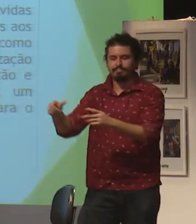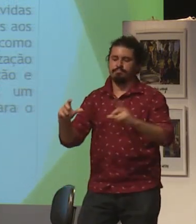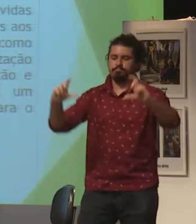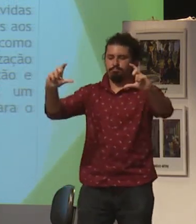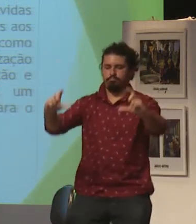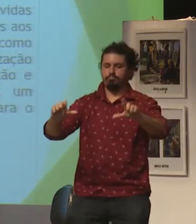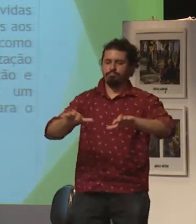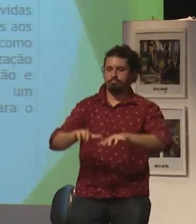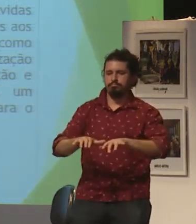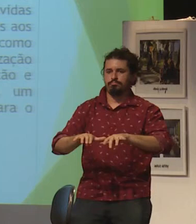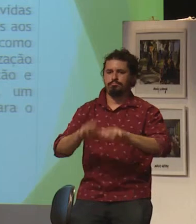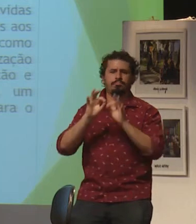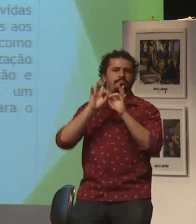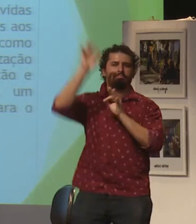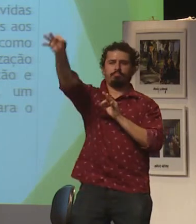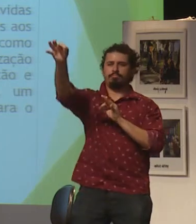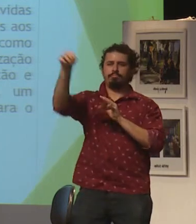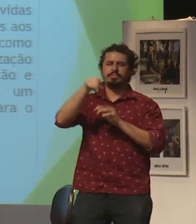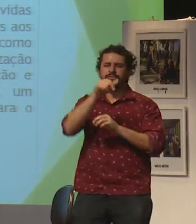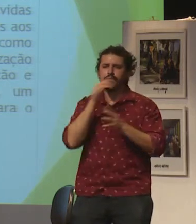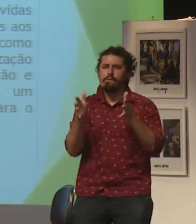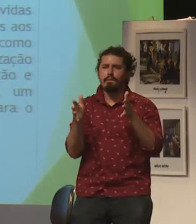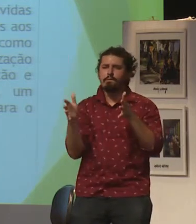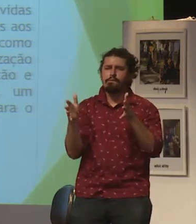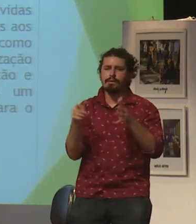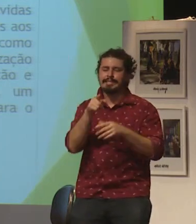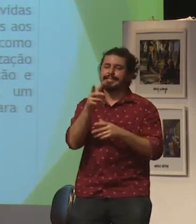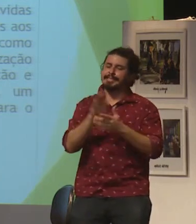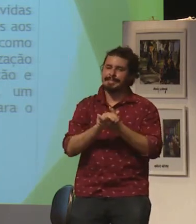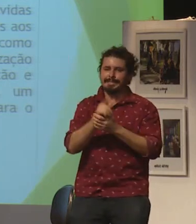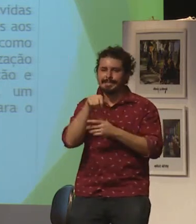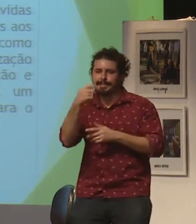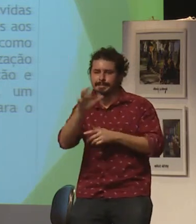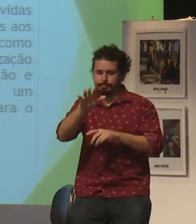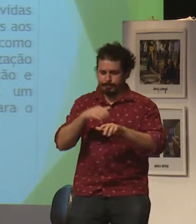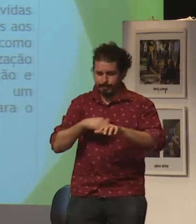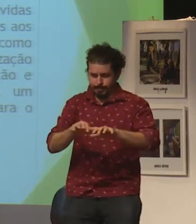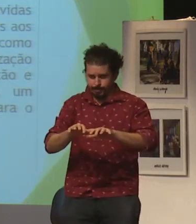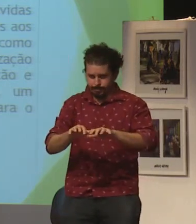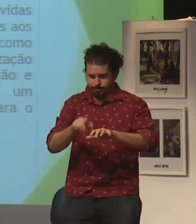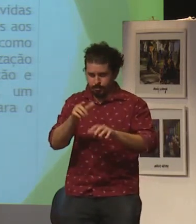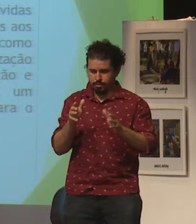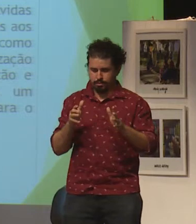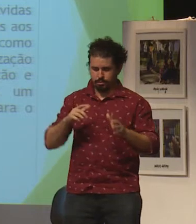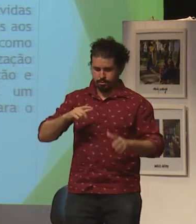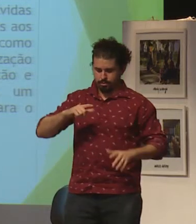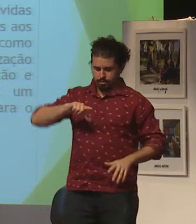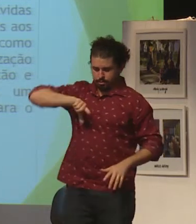tripé lá em frente ao computador, porque é um ensino à distância, né? Às vezes fica muito ruim a imagem, né? Aí, na hora de você